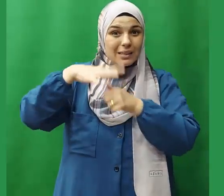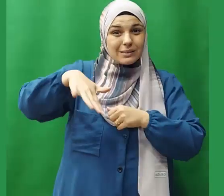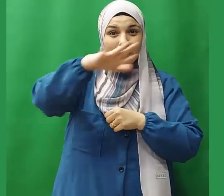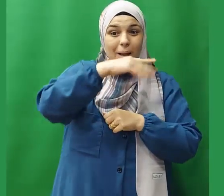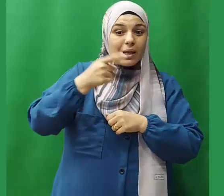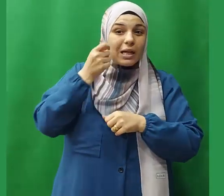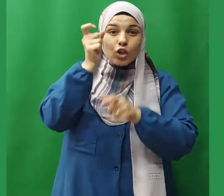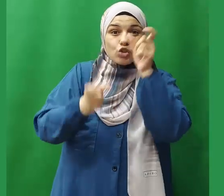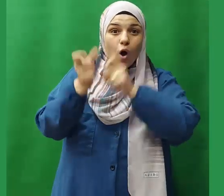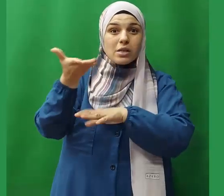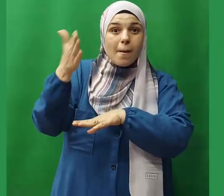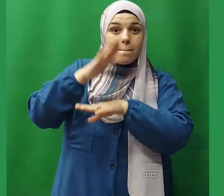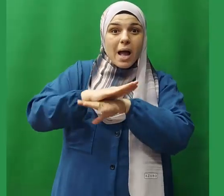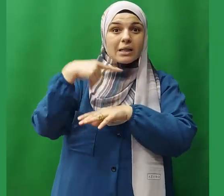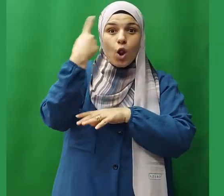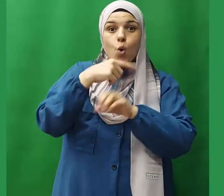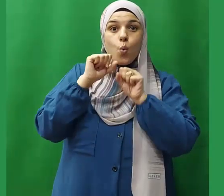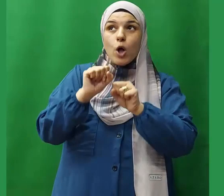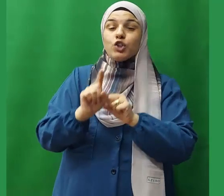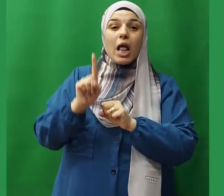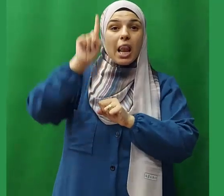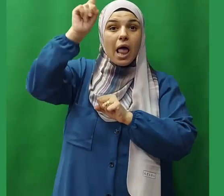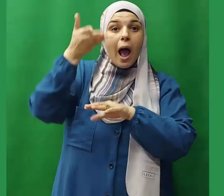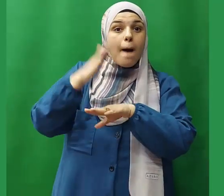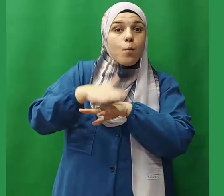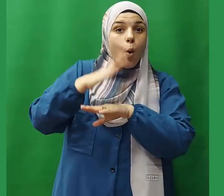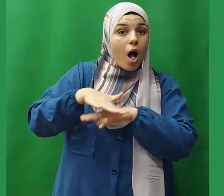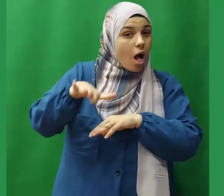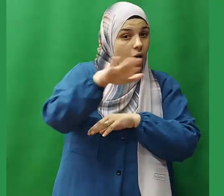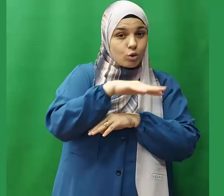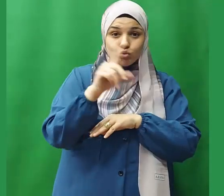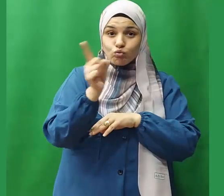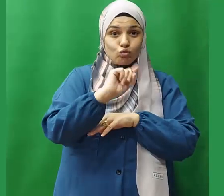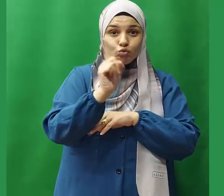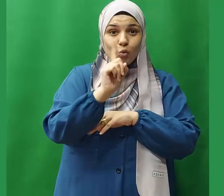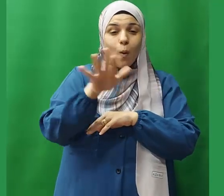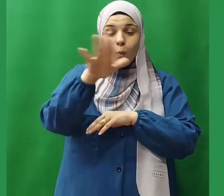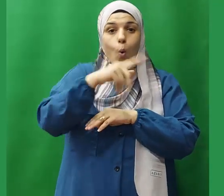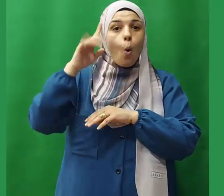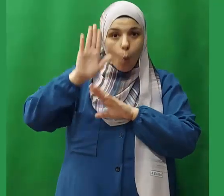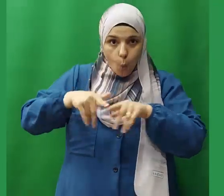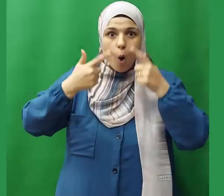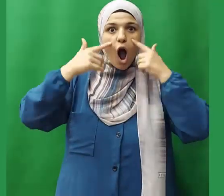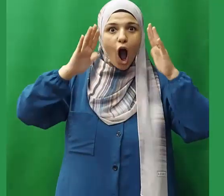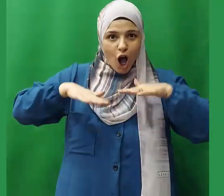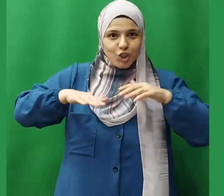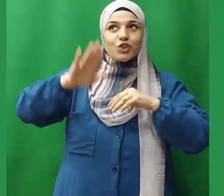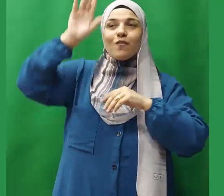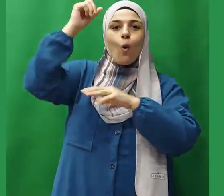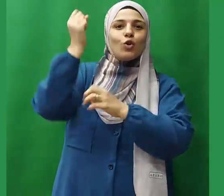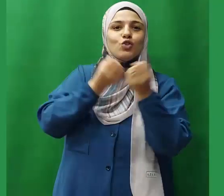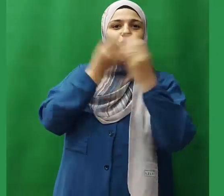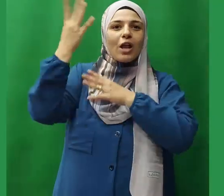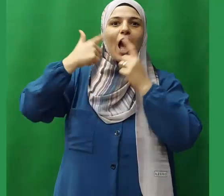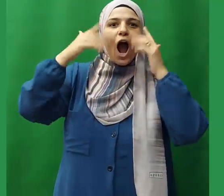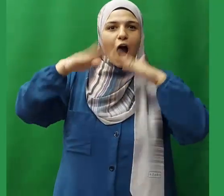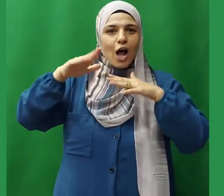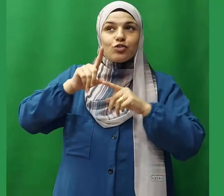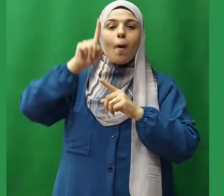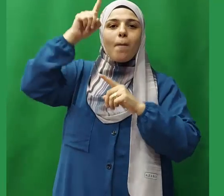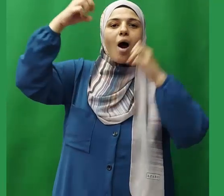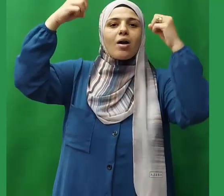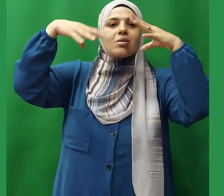تحسبن الذين قتلوا في سبيل الله امواتا بل احياء